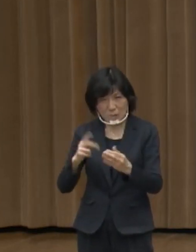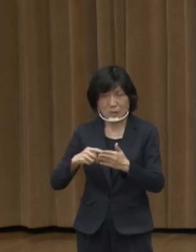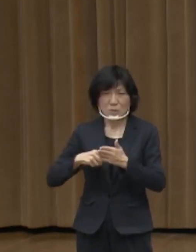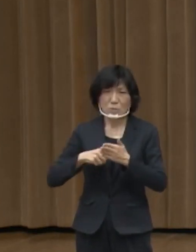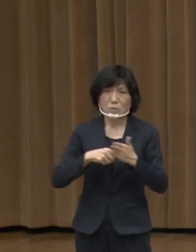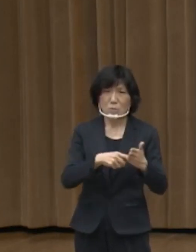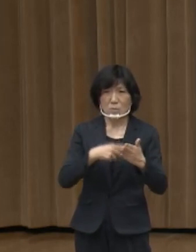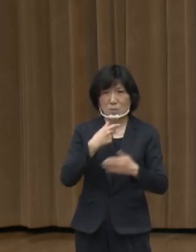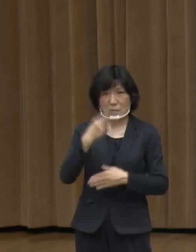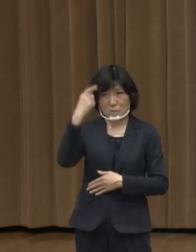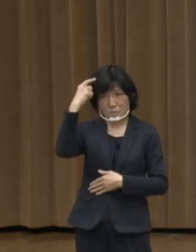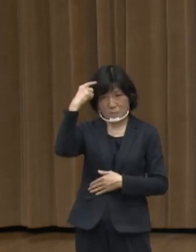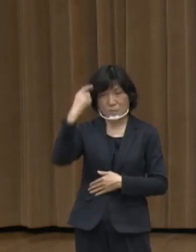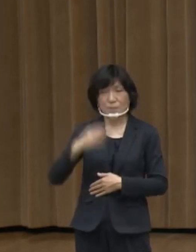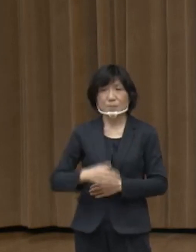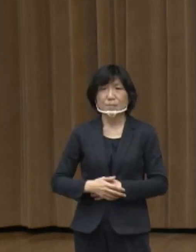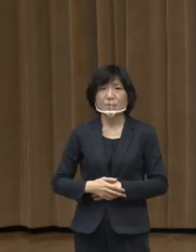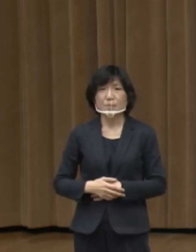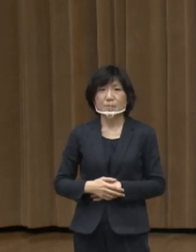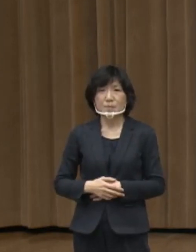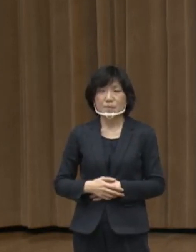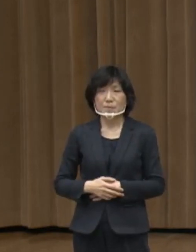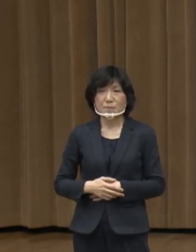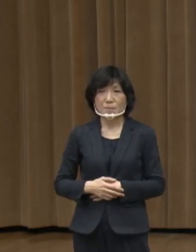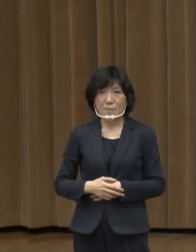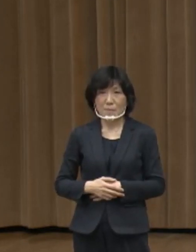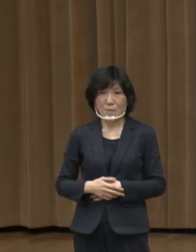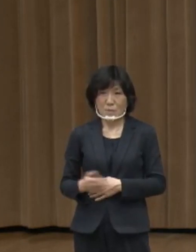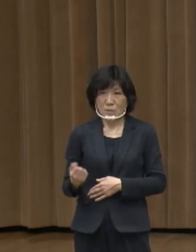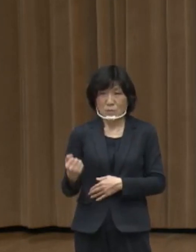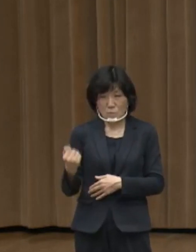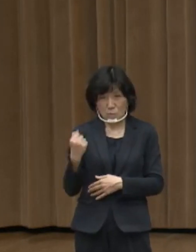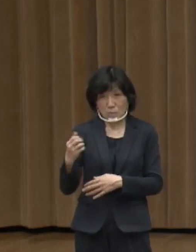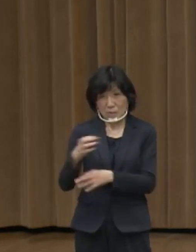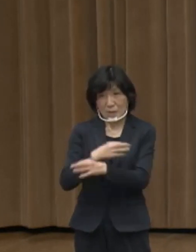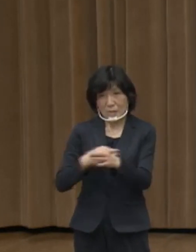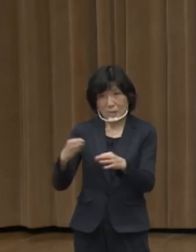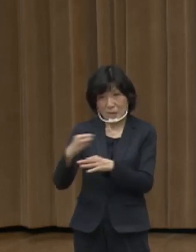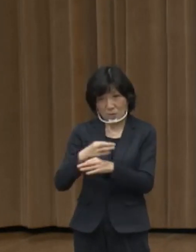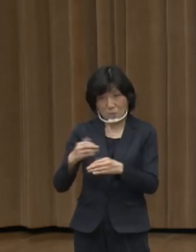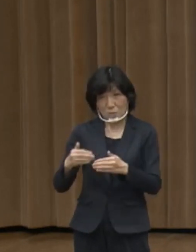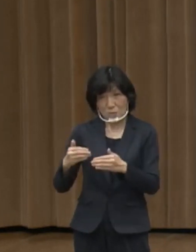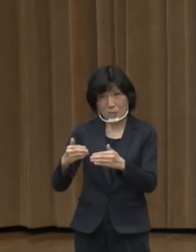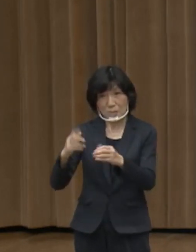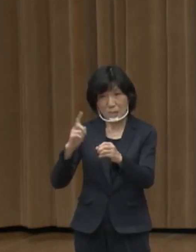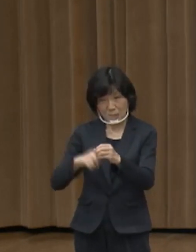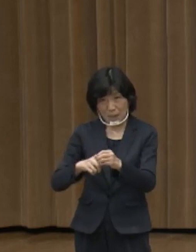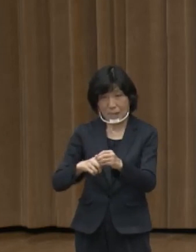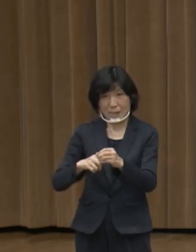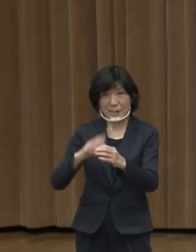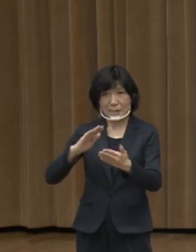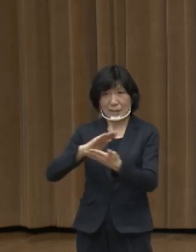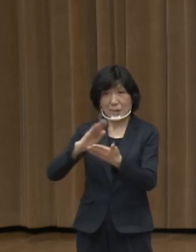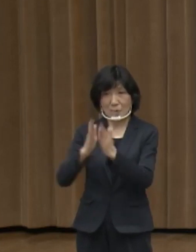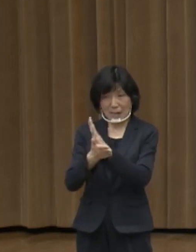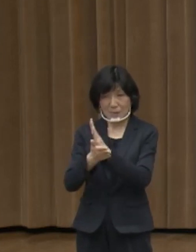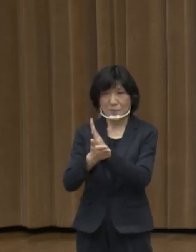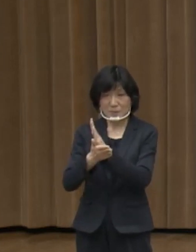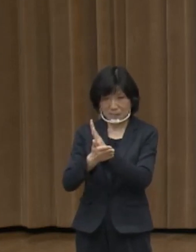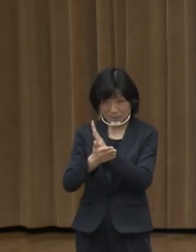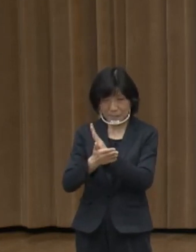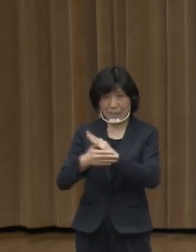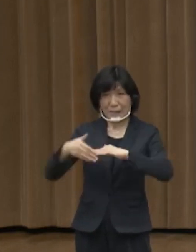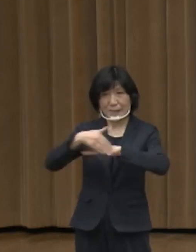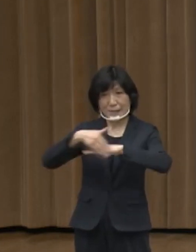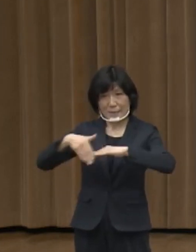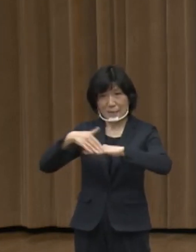っています。そこで強い経済の構築に向けた埼玉県戦略会議や経済団体と